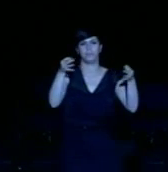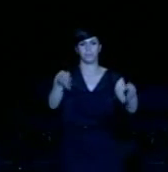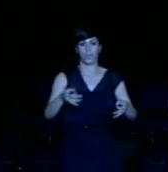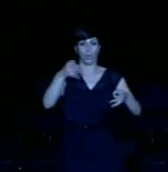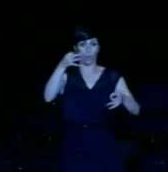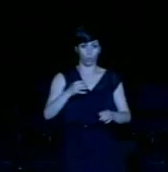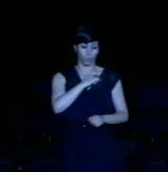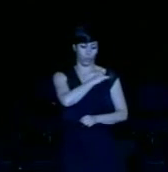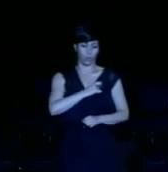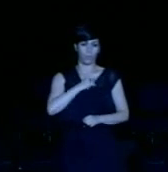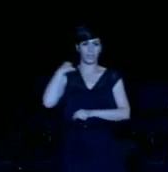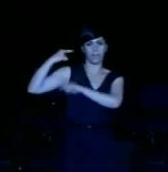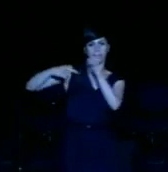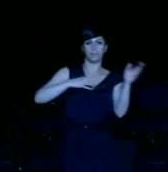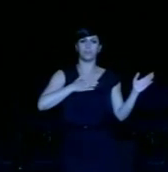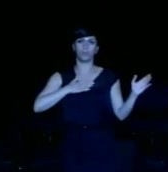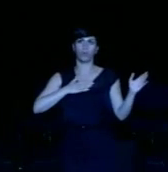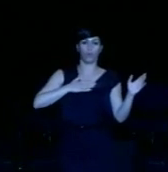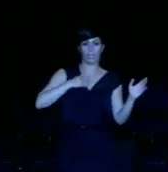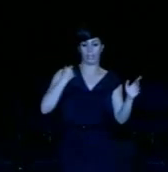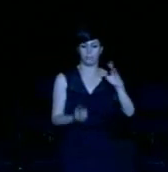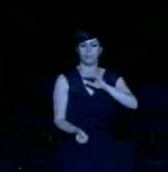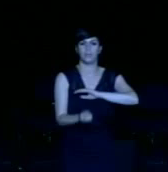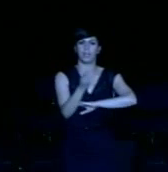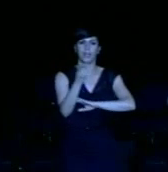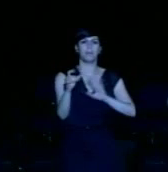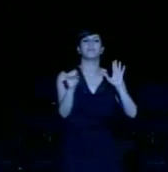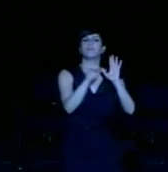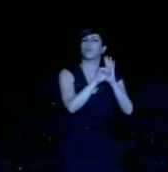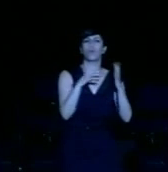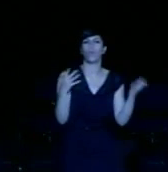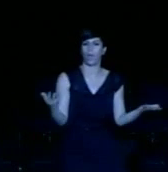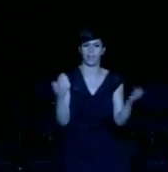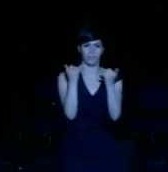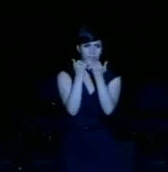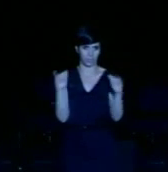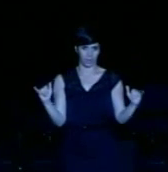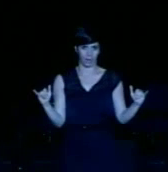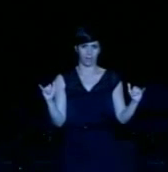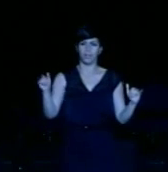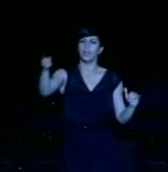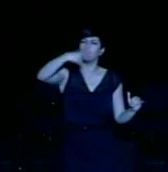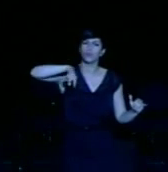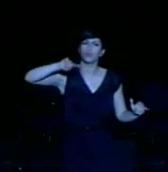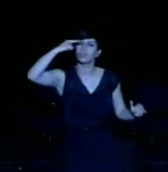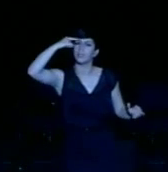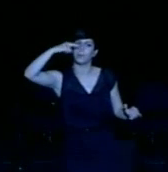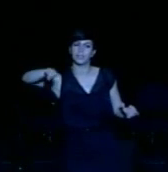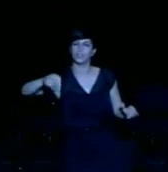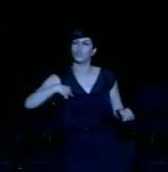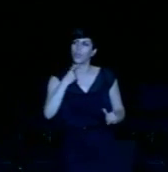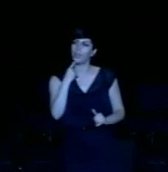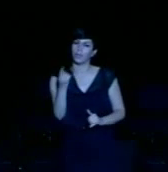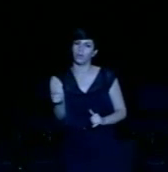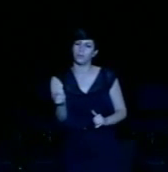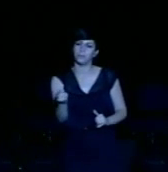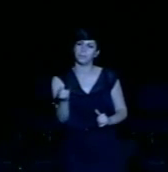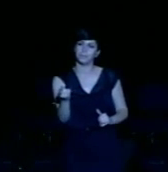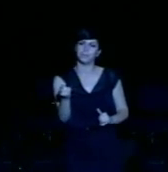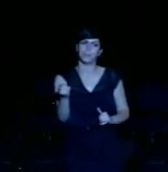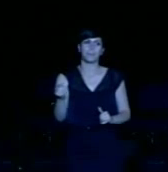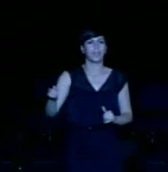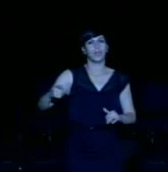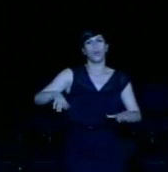creó el Comité de Folclore hace ya decenios y que es el símbolo de nuestro festival. A ver si lo descubren. Si yo les digo que son